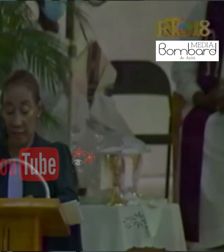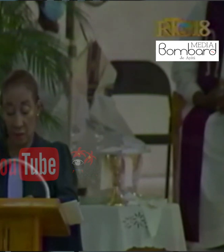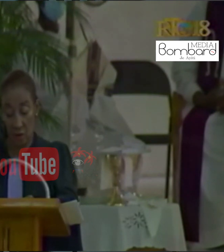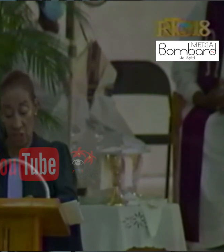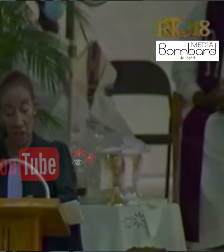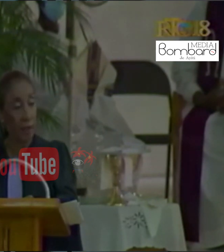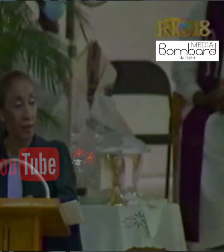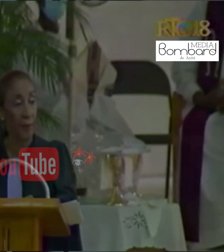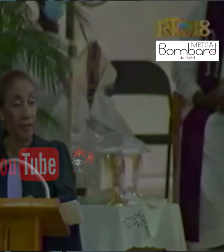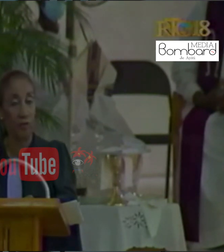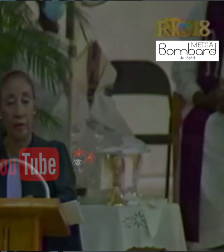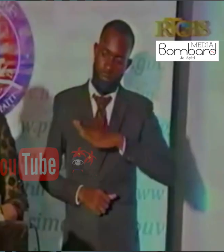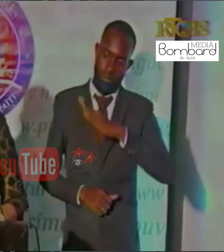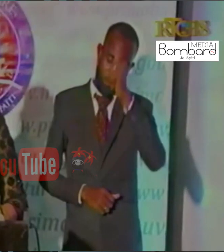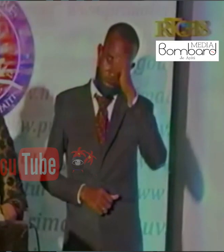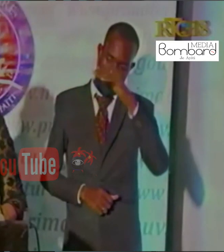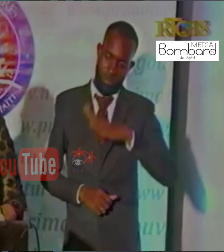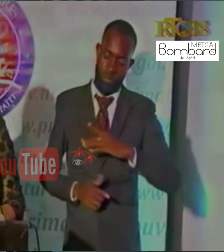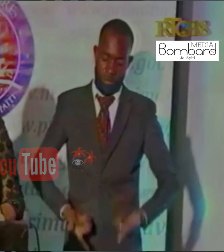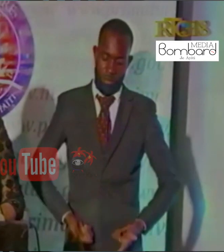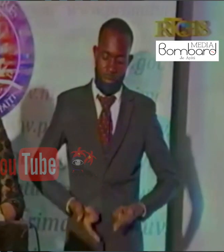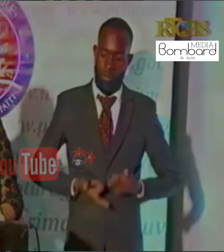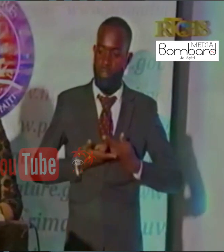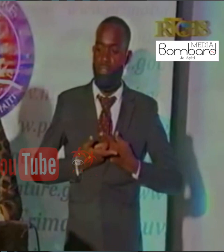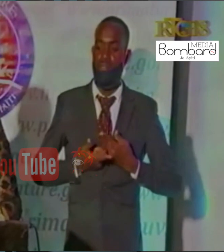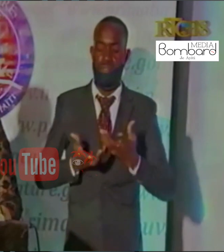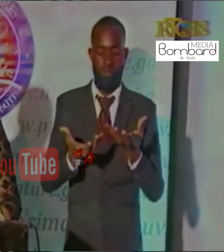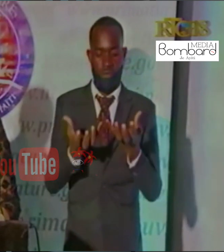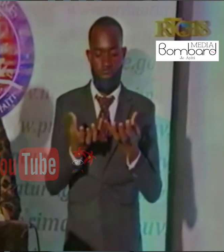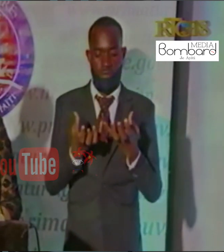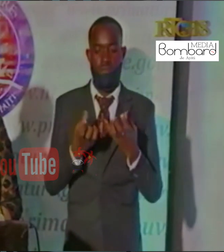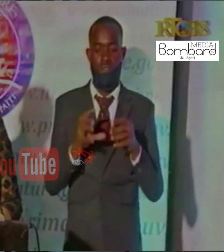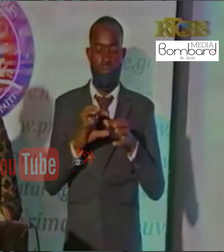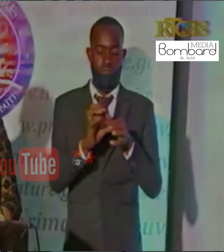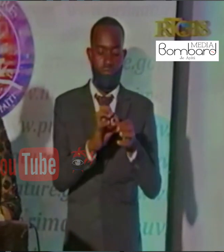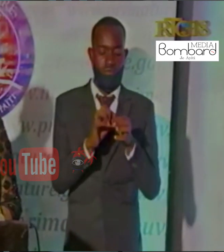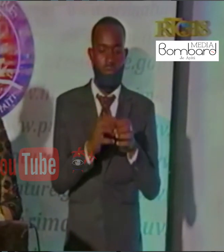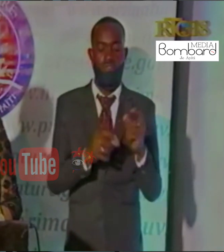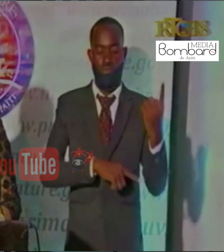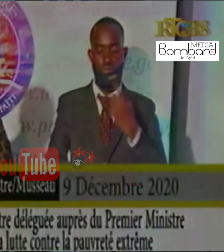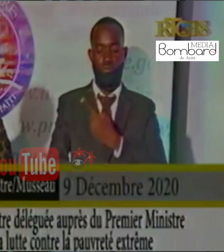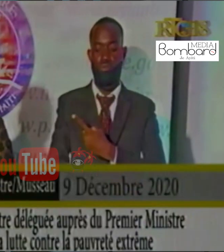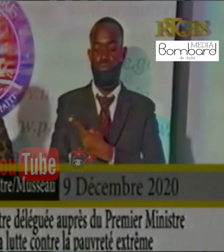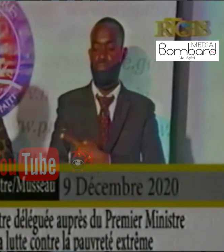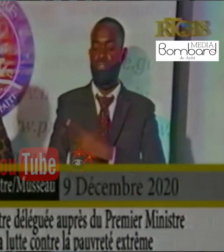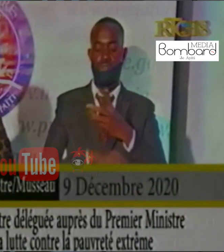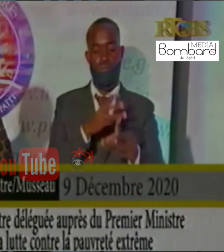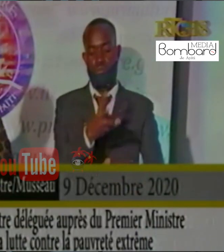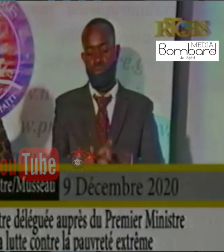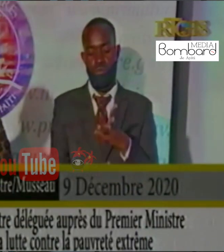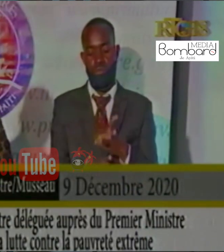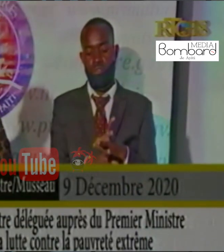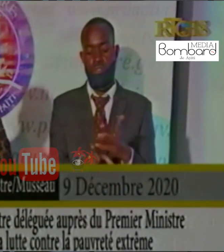vous attend déjà les bras ouverts. La vie a voulu aujourd'hui, en commémorant la Journée mondiale des droits de l'homme, la